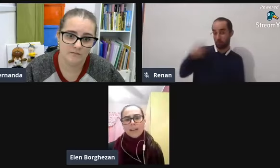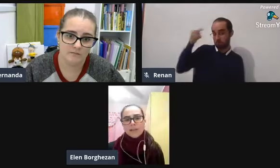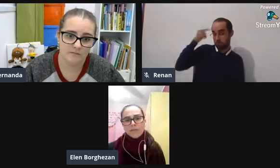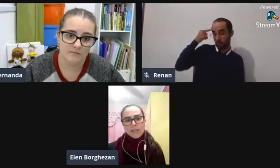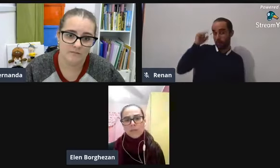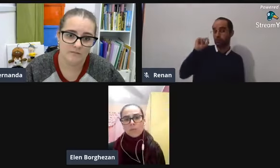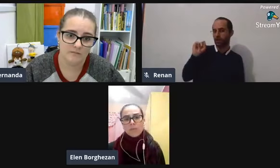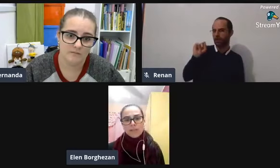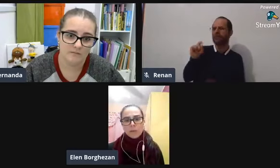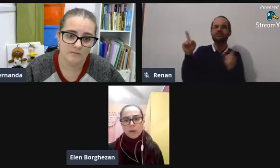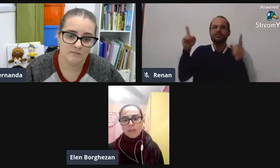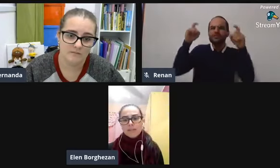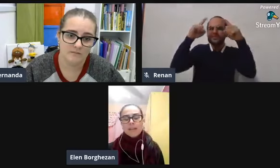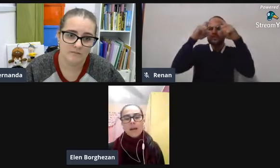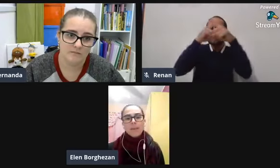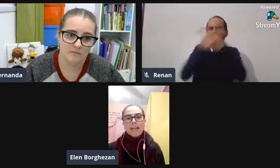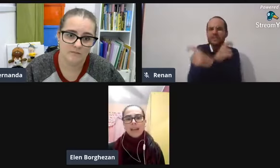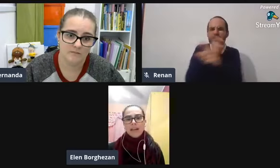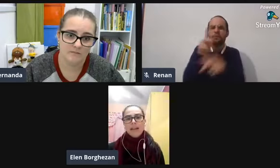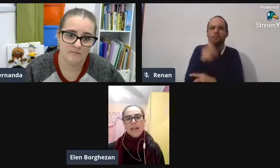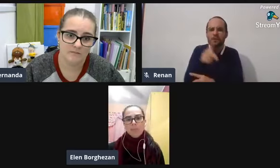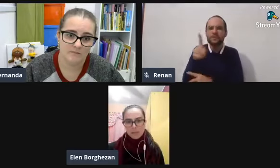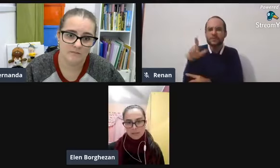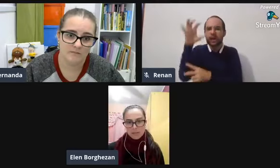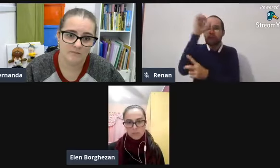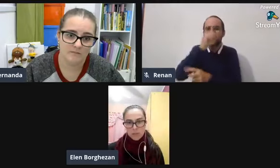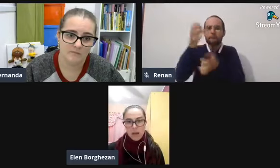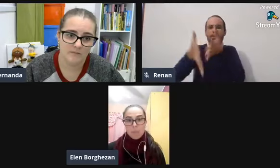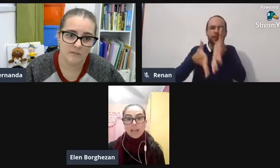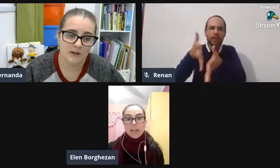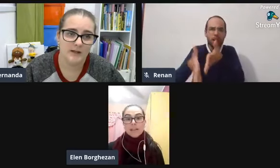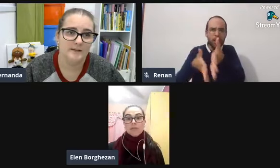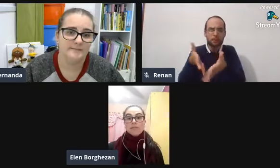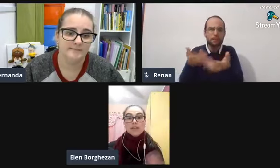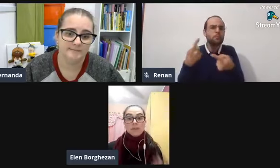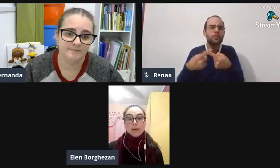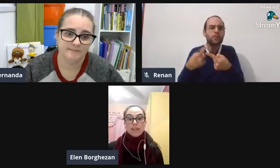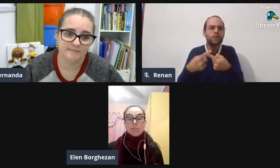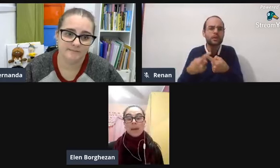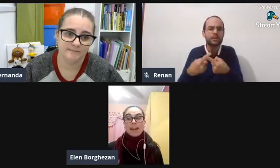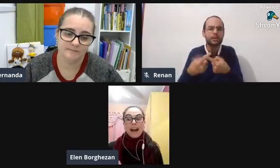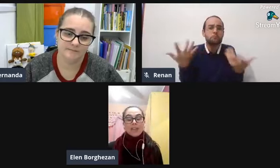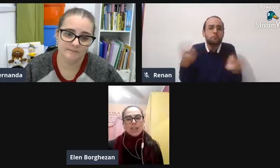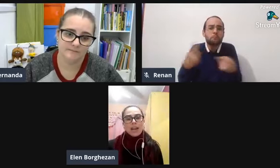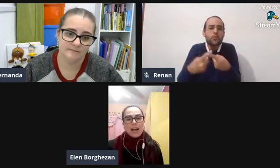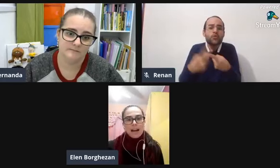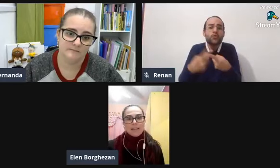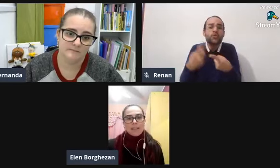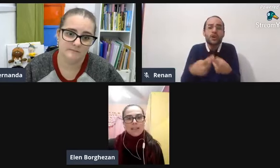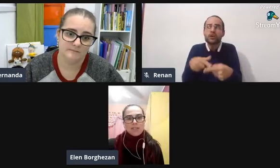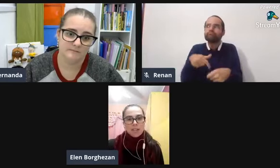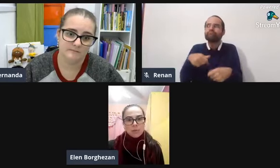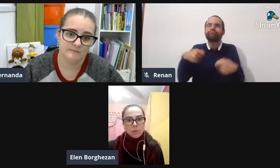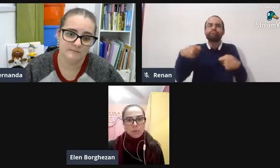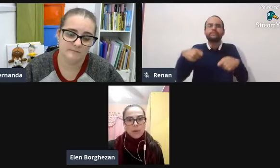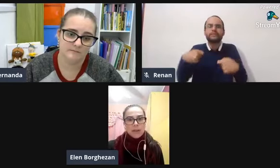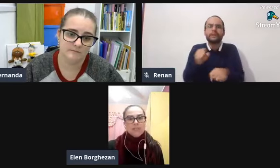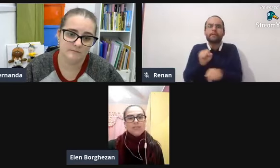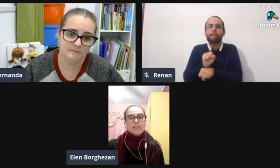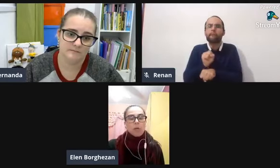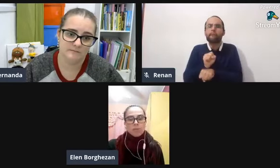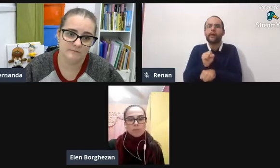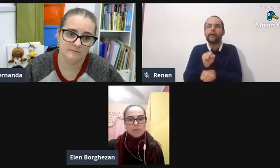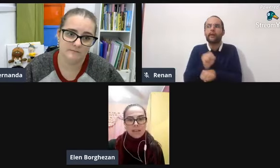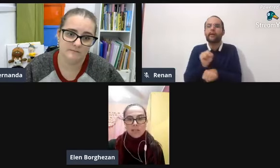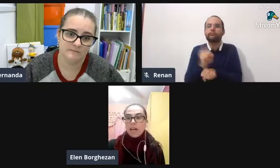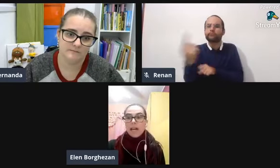por que é tão difícil os professores aprenderem Libras? Por que é tão difícil ele esperar chegar este aluno